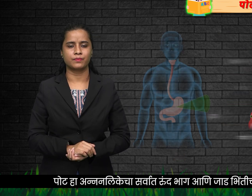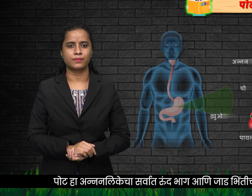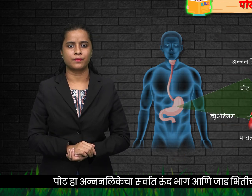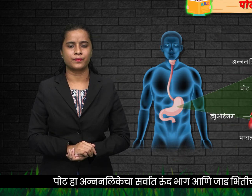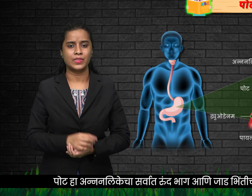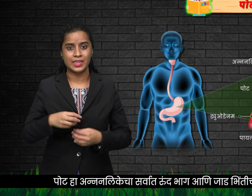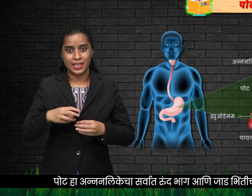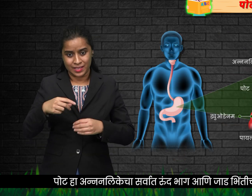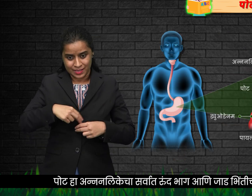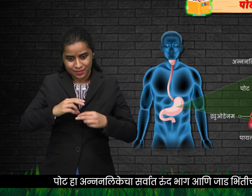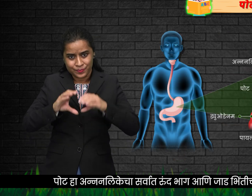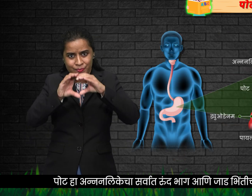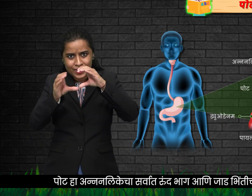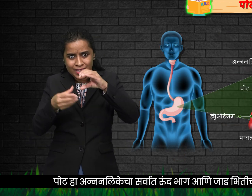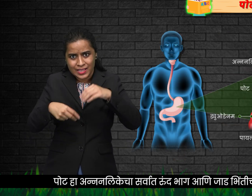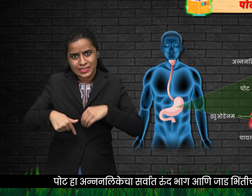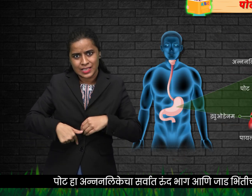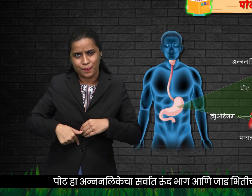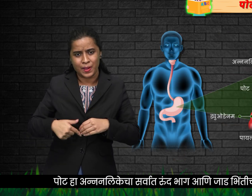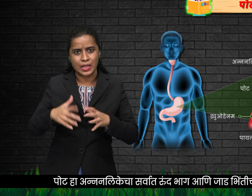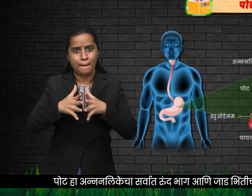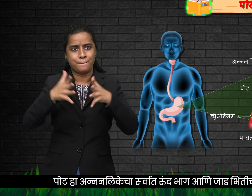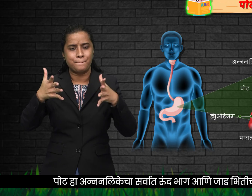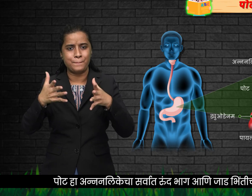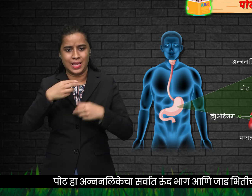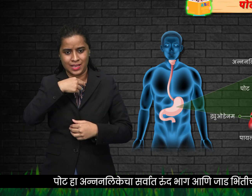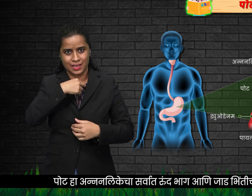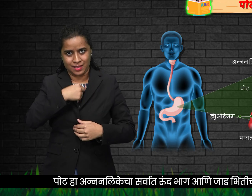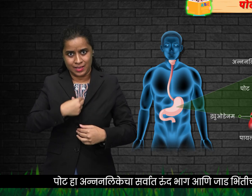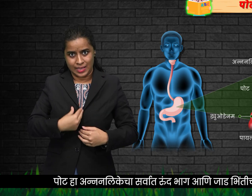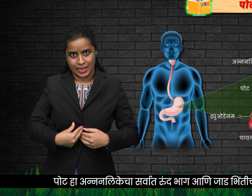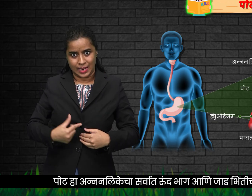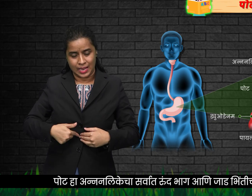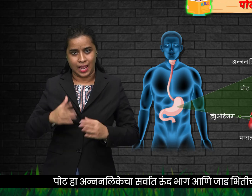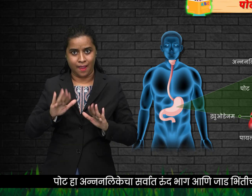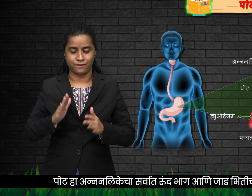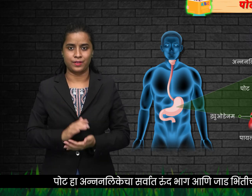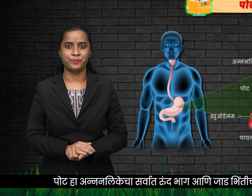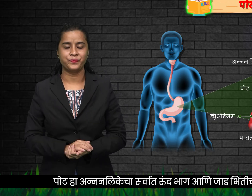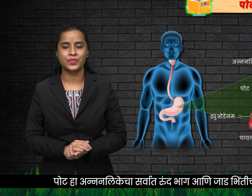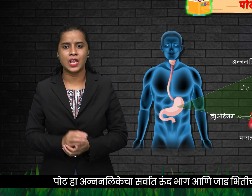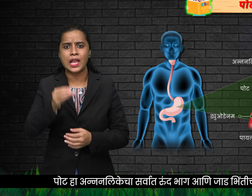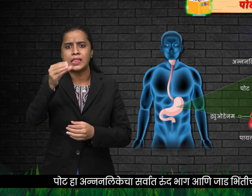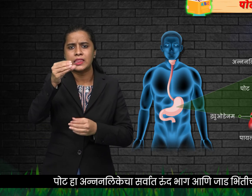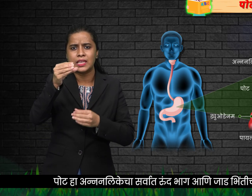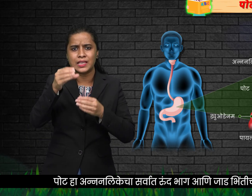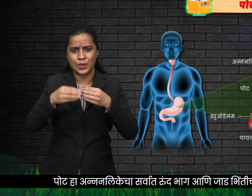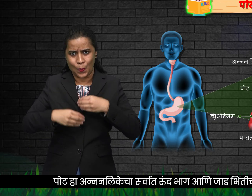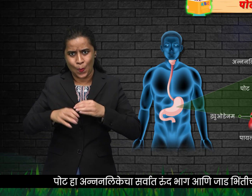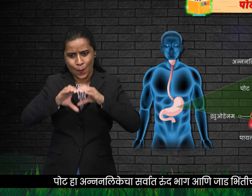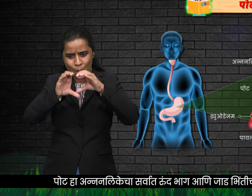पोट हा अन्ननलिकेचा सर्वात रुंद भाग आणि जाड भिंतीची पिशवी आहे.